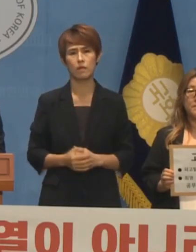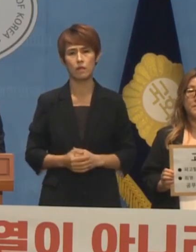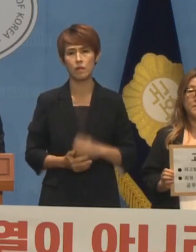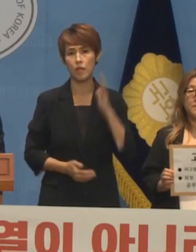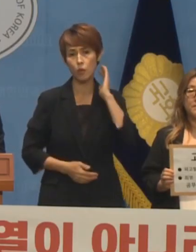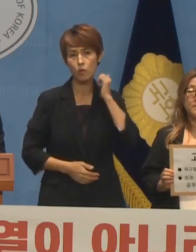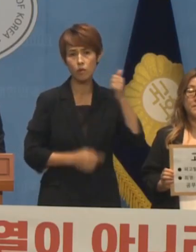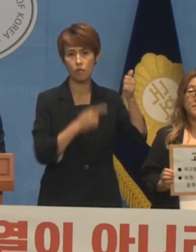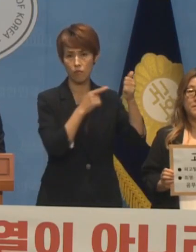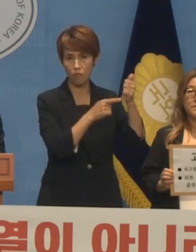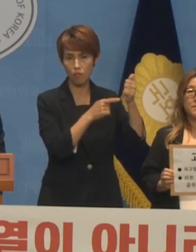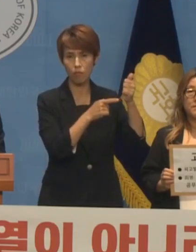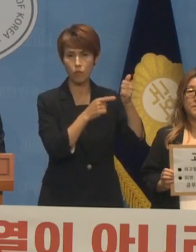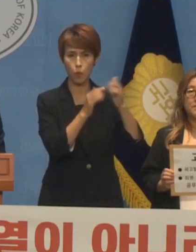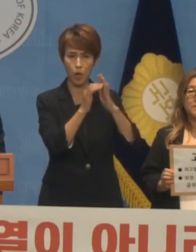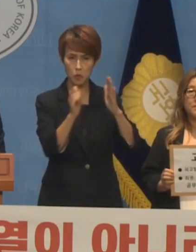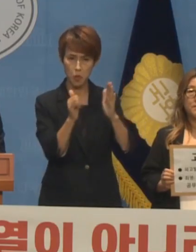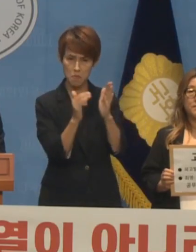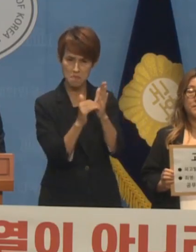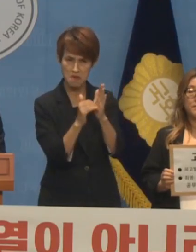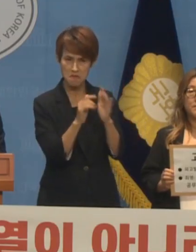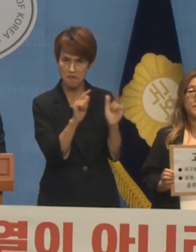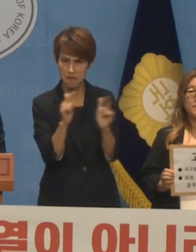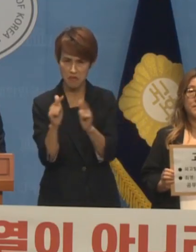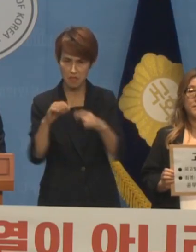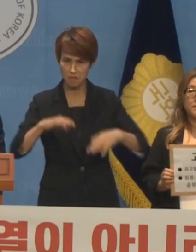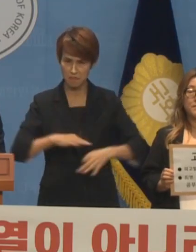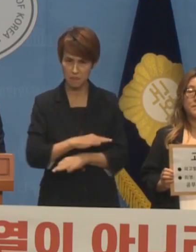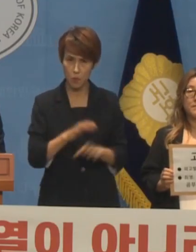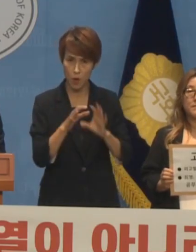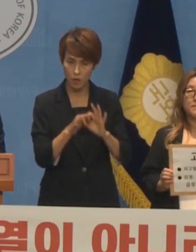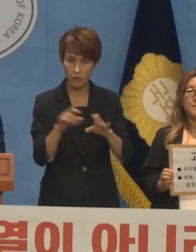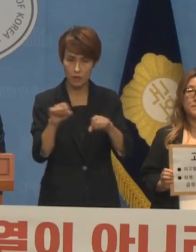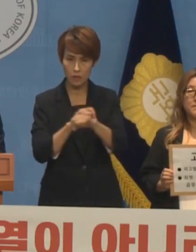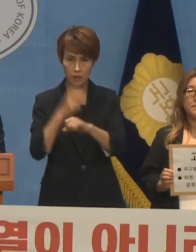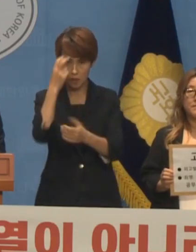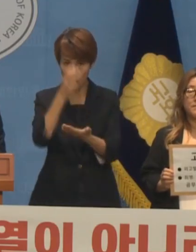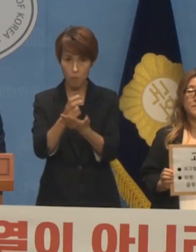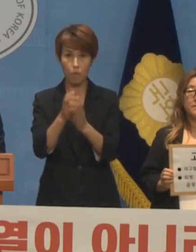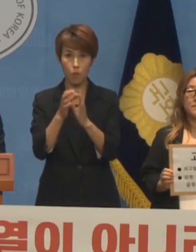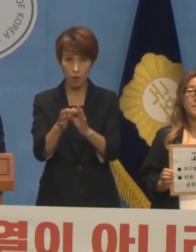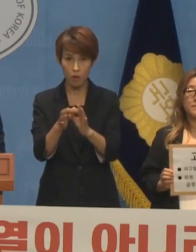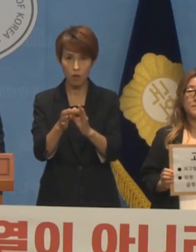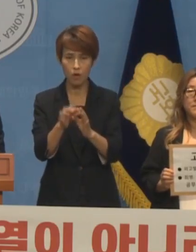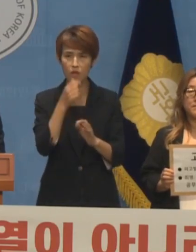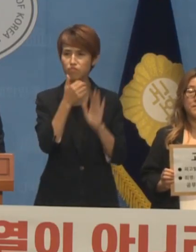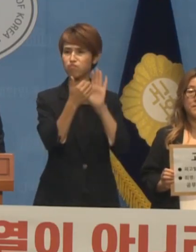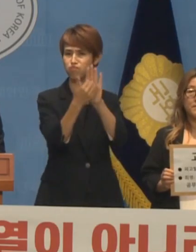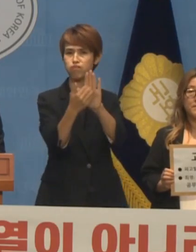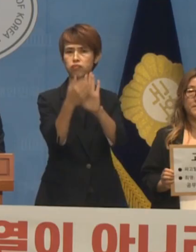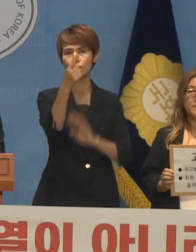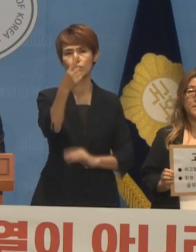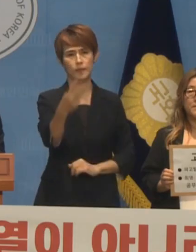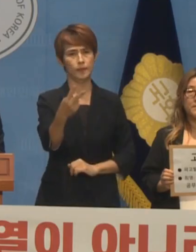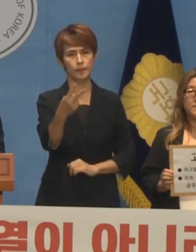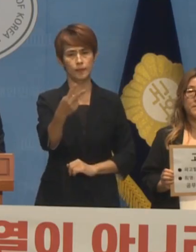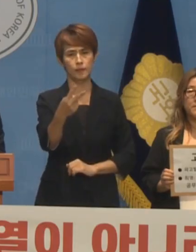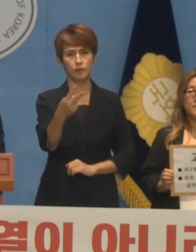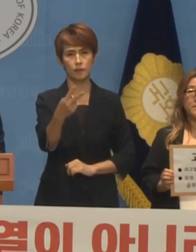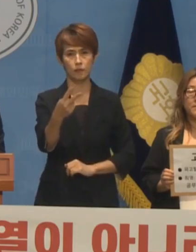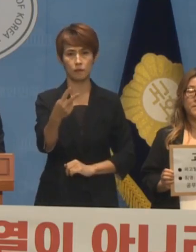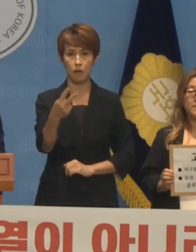대통령 본인이나 가족 비리에 대한 특검, 특히 동일한 특검 법안에 대해서 2번이나 거부권을 행사한